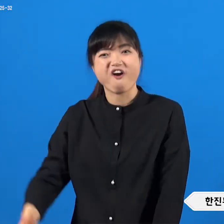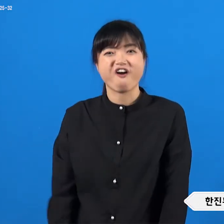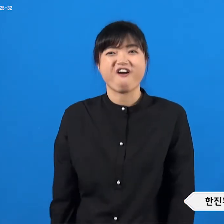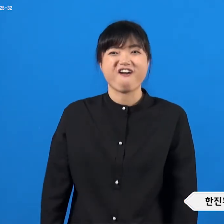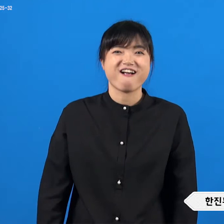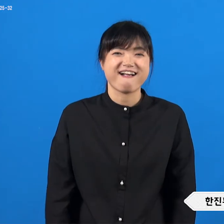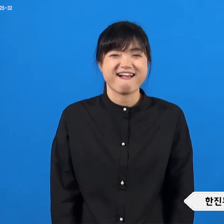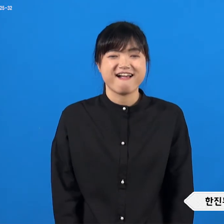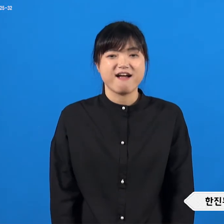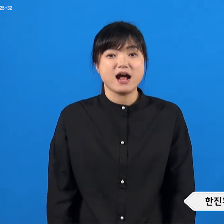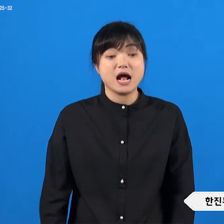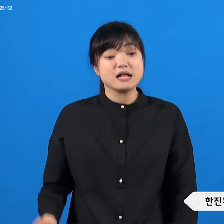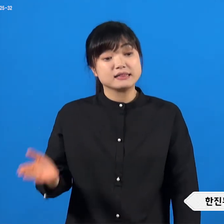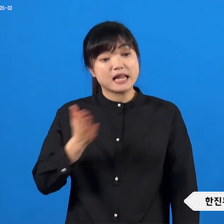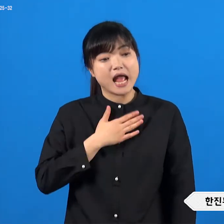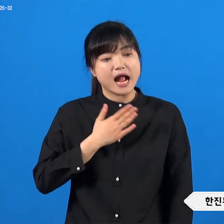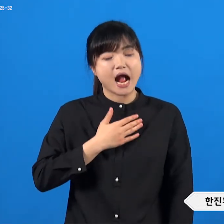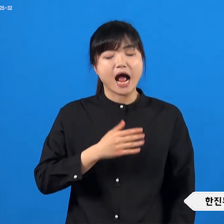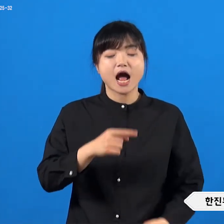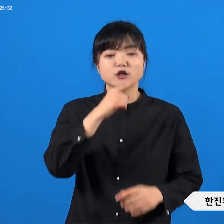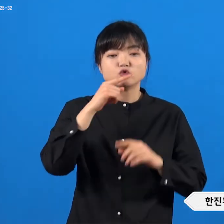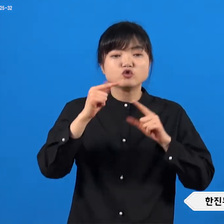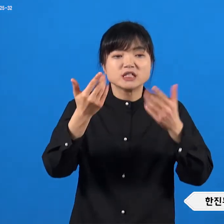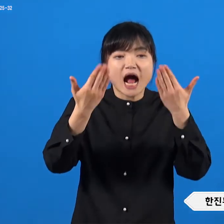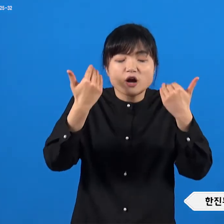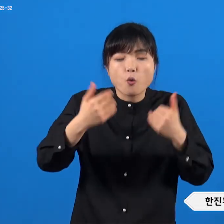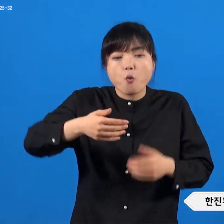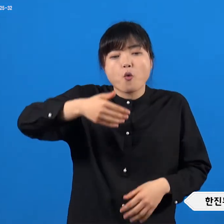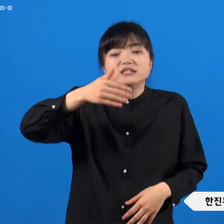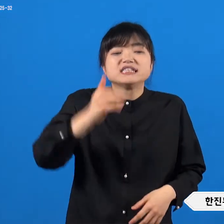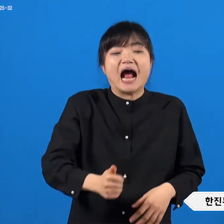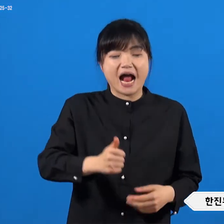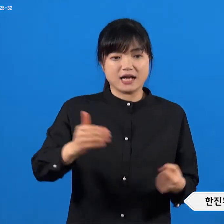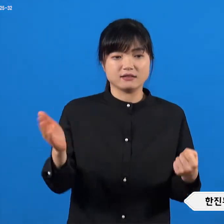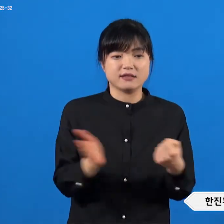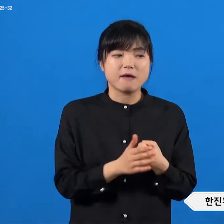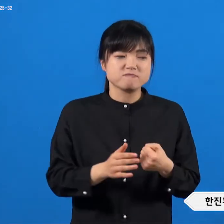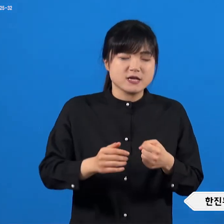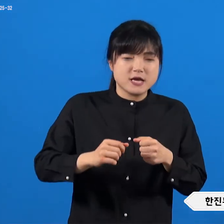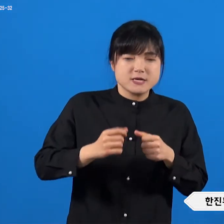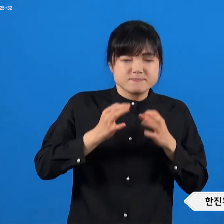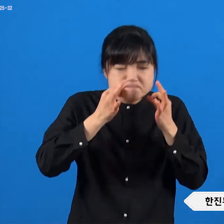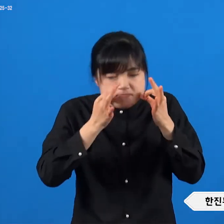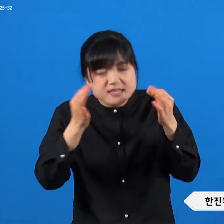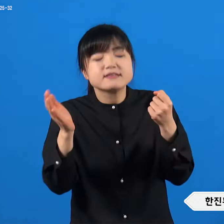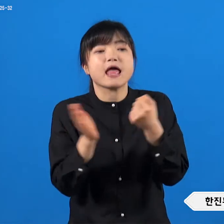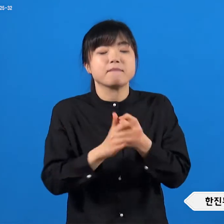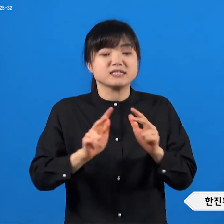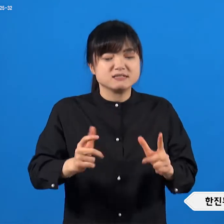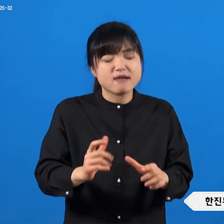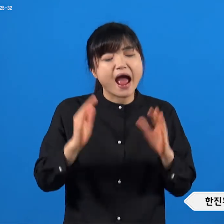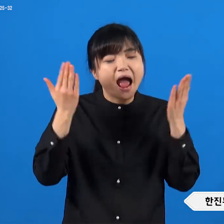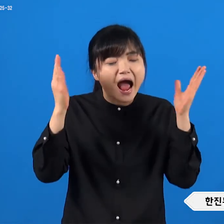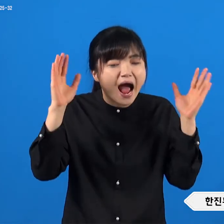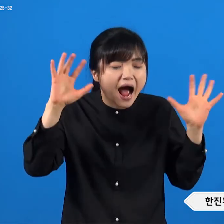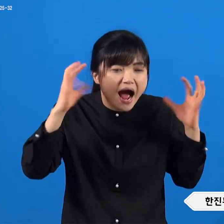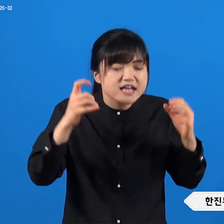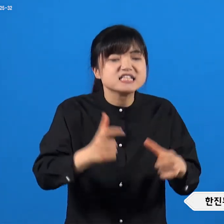초창기 10년 지날 때 내가 주일학교 부장하면서 주일학교 기초를 다 닦아서 오늘 이렇게 된